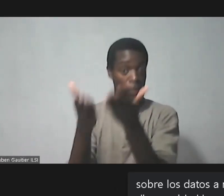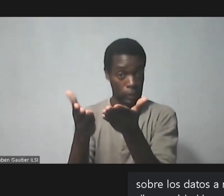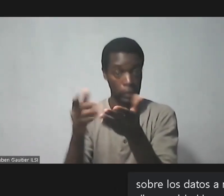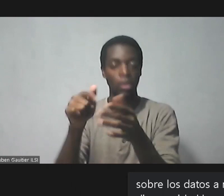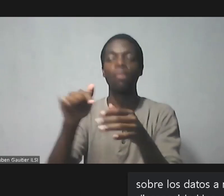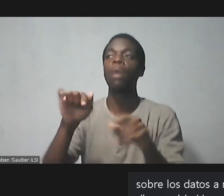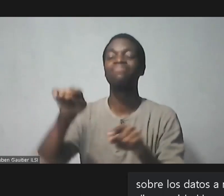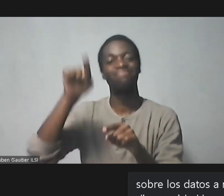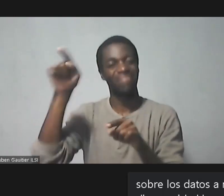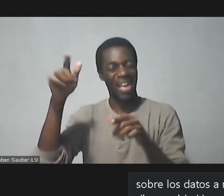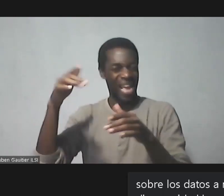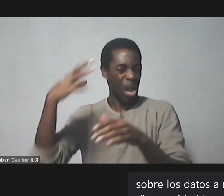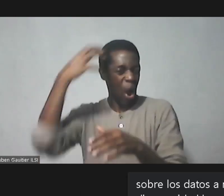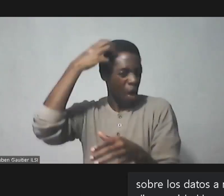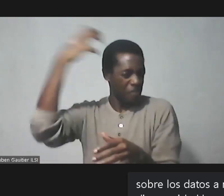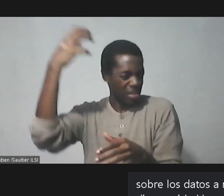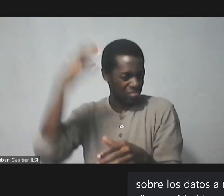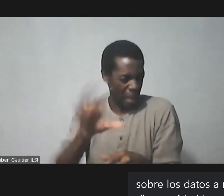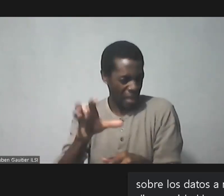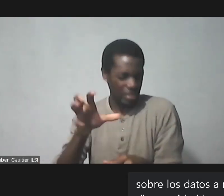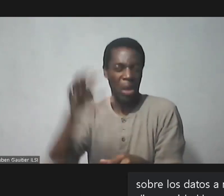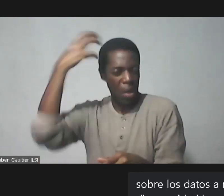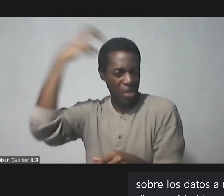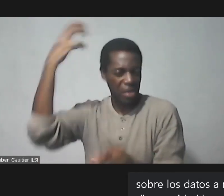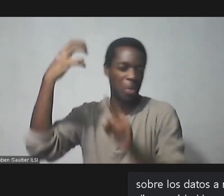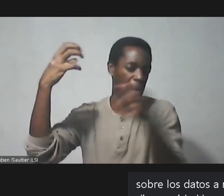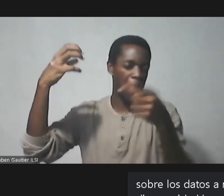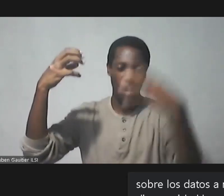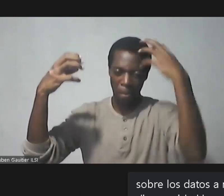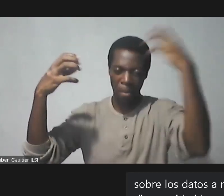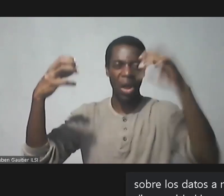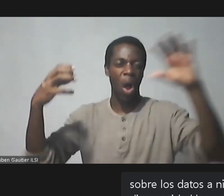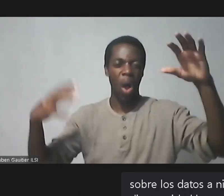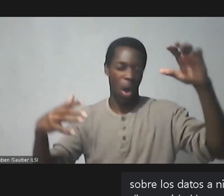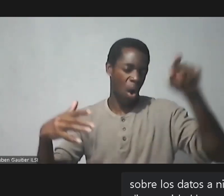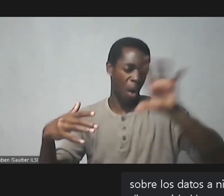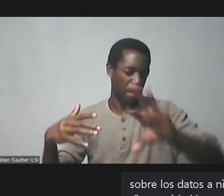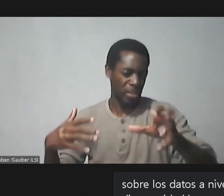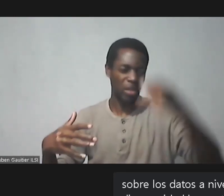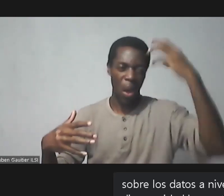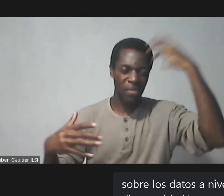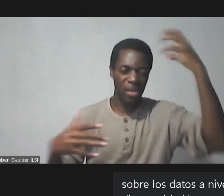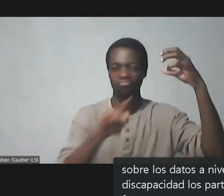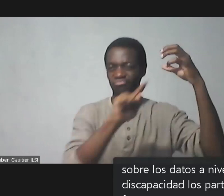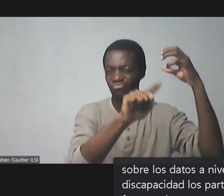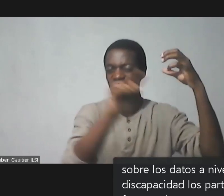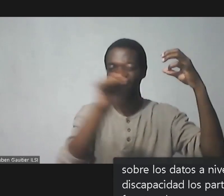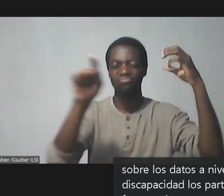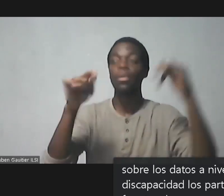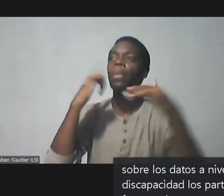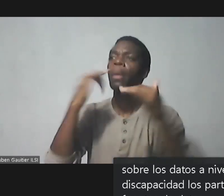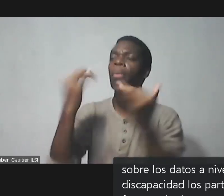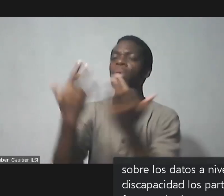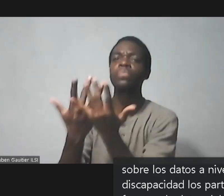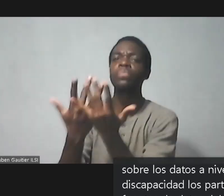gobierno sobre el número diario de casos infectados, muertes